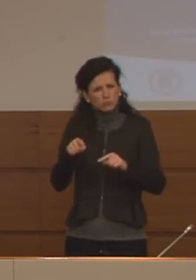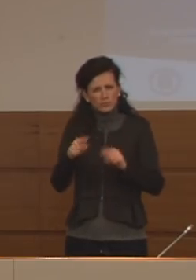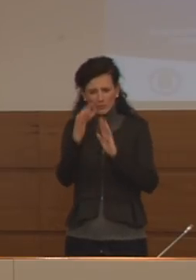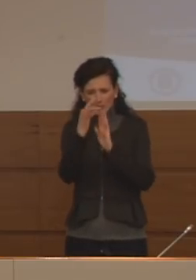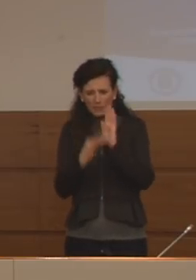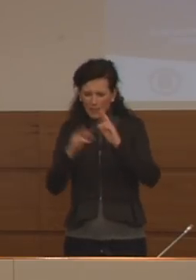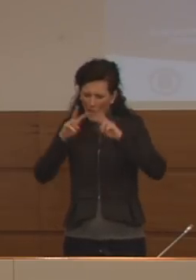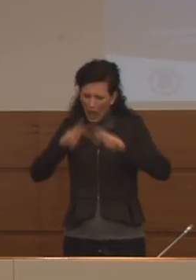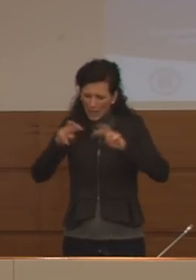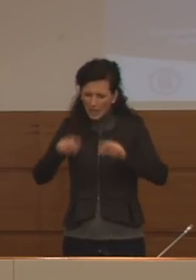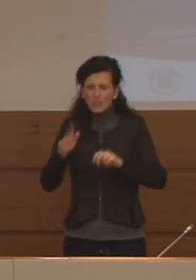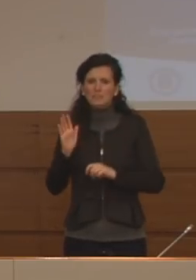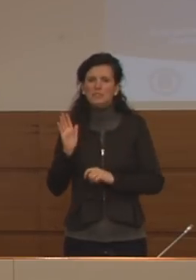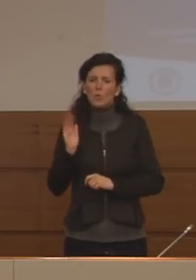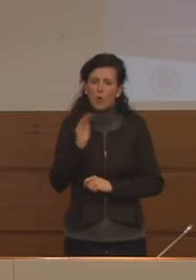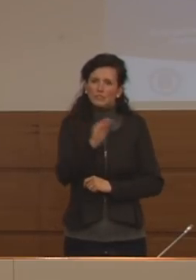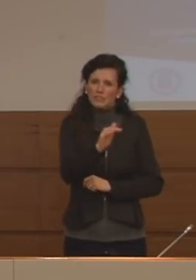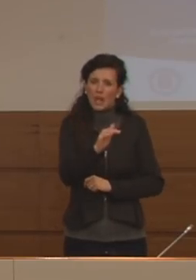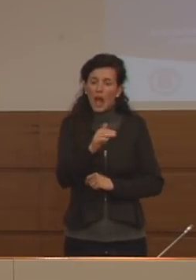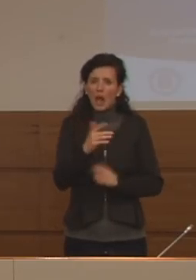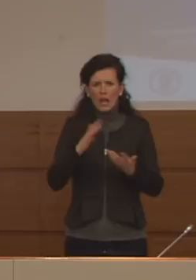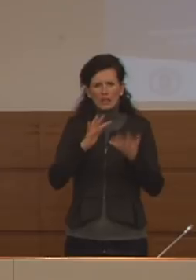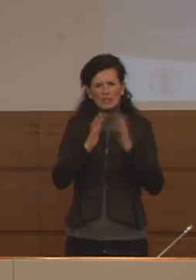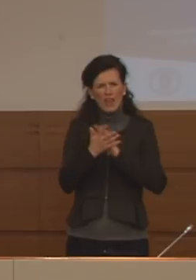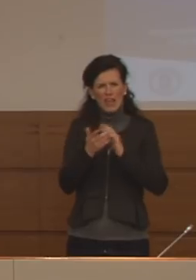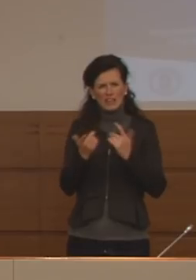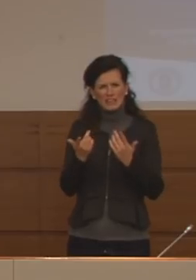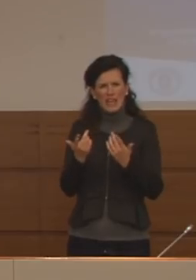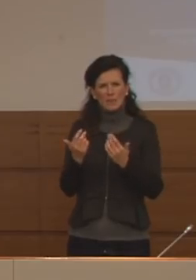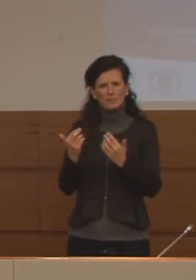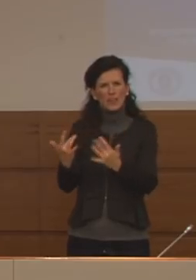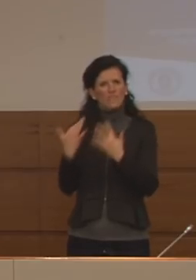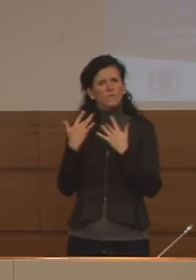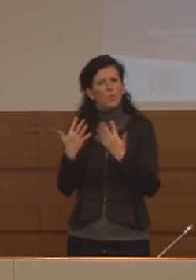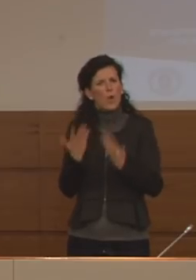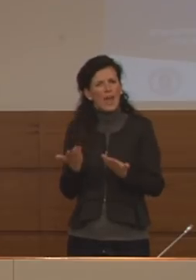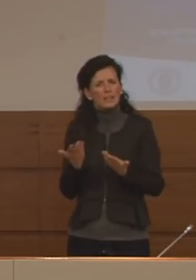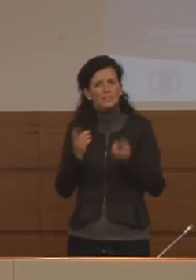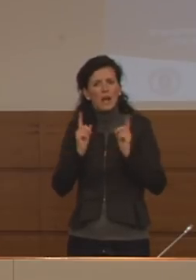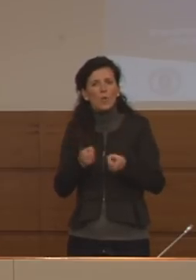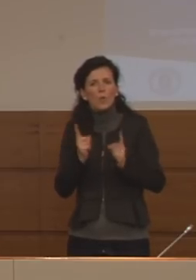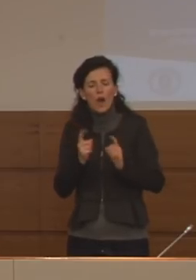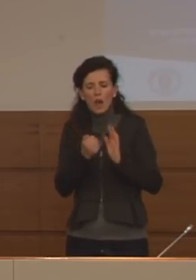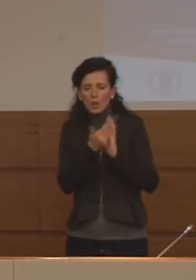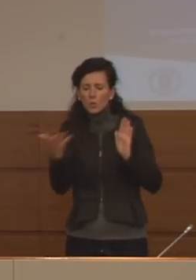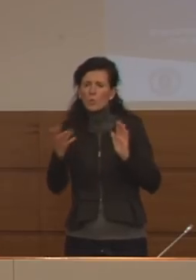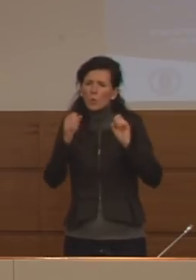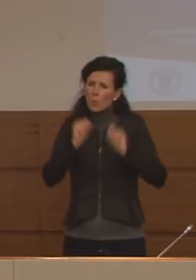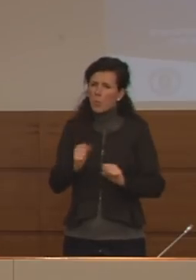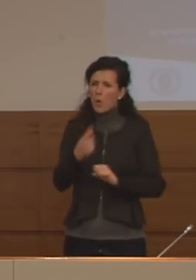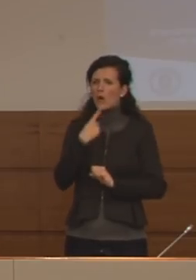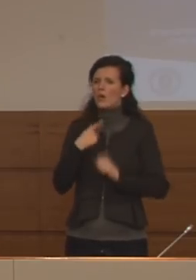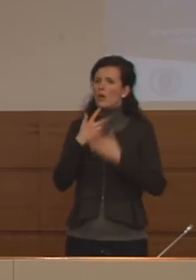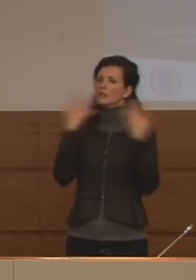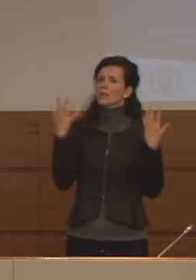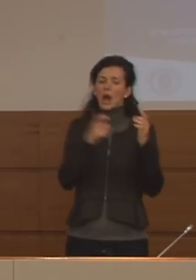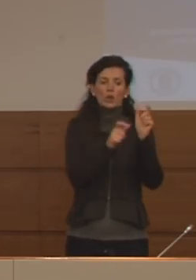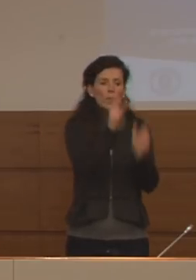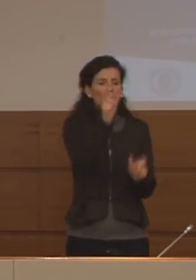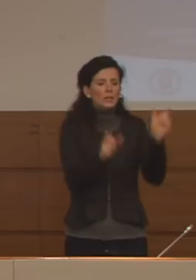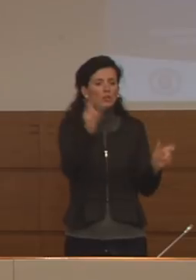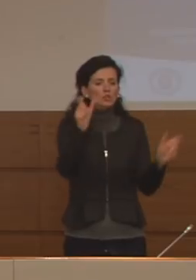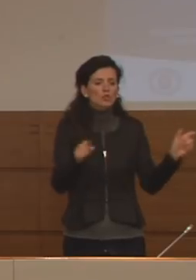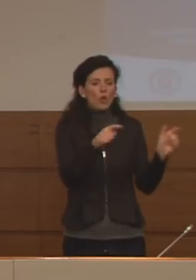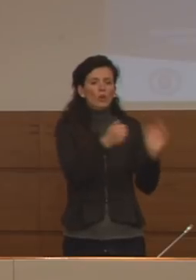quotidiana influisce di questo non sarebbe meglio dare il numero delle persone testate in maniera tale da avere